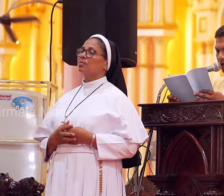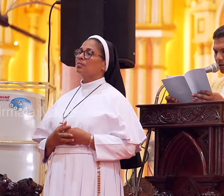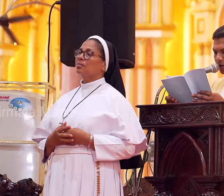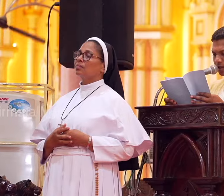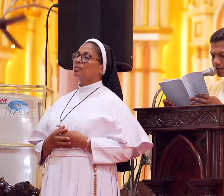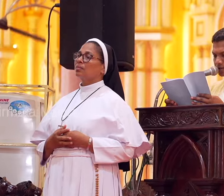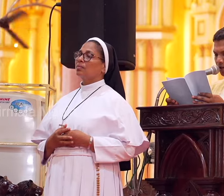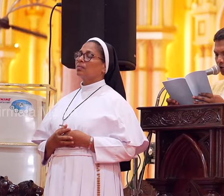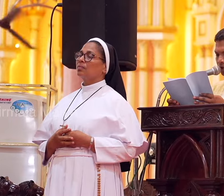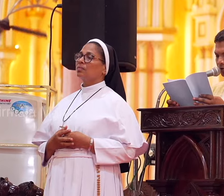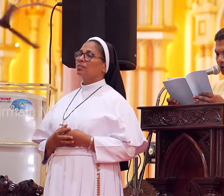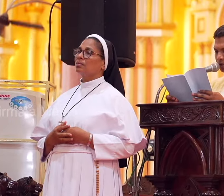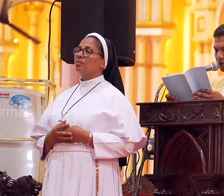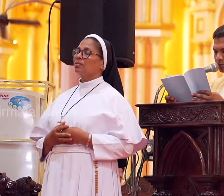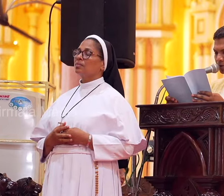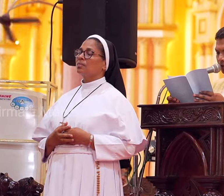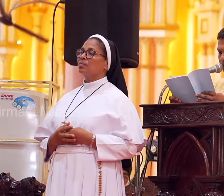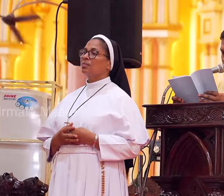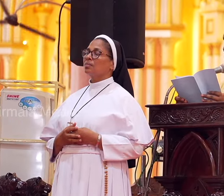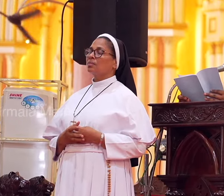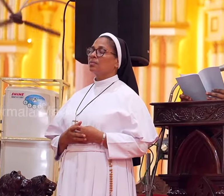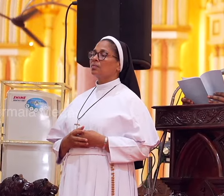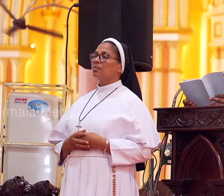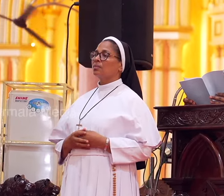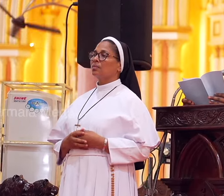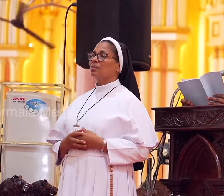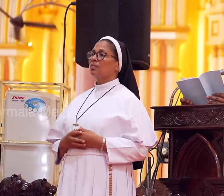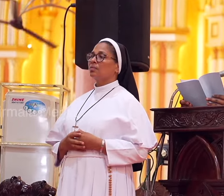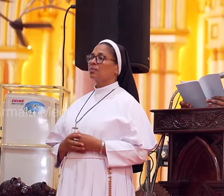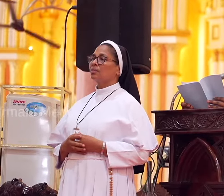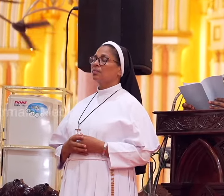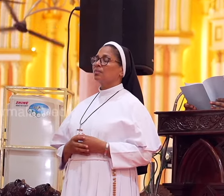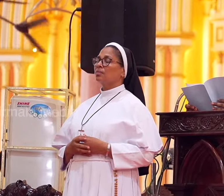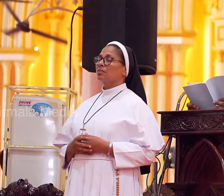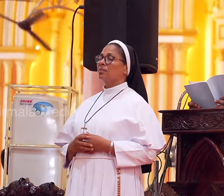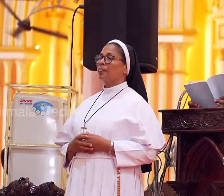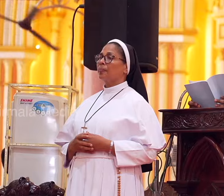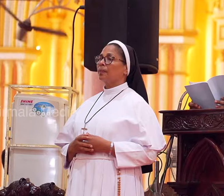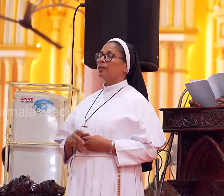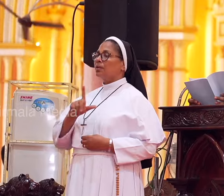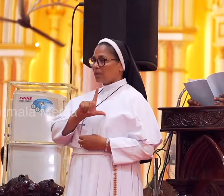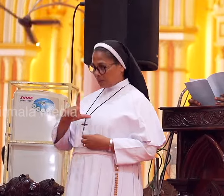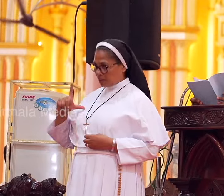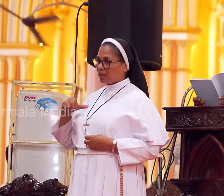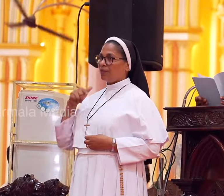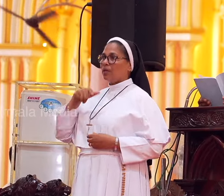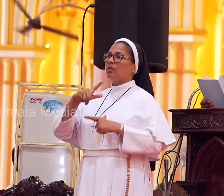ശിഷ്യരുടെ അടയാളമായ സഹോദര്യം പുലർത്താനും ശാന്തനും വിനീത ഹൃദയനുമായ അങ്ങിൽ നിന്ന് പഠിക്കാനും